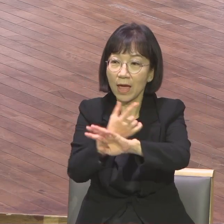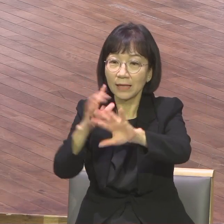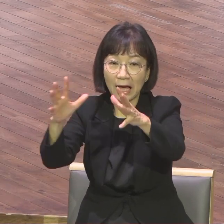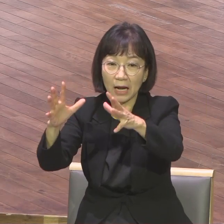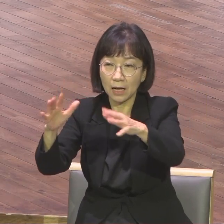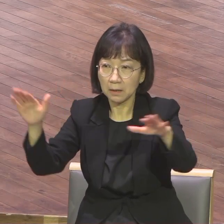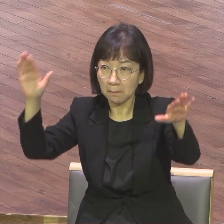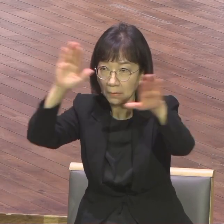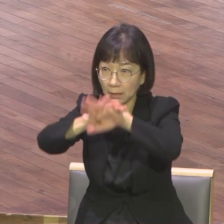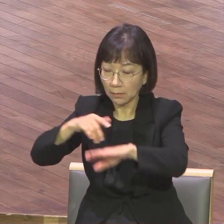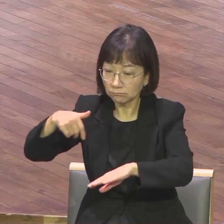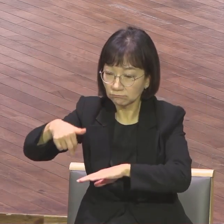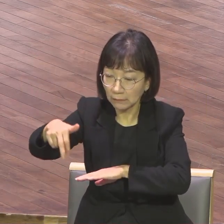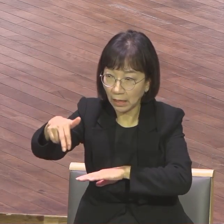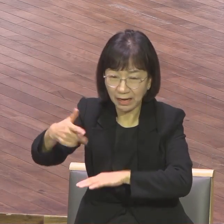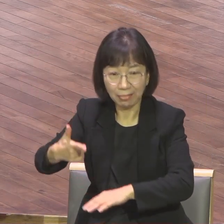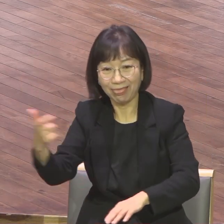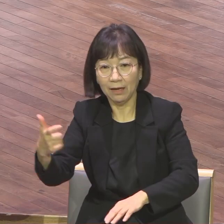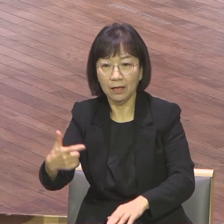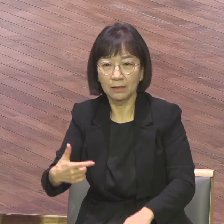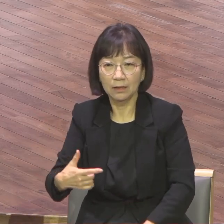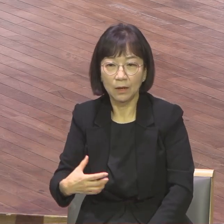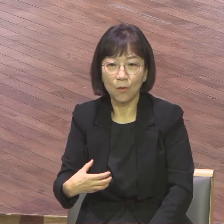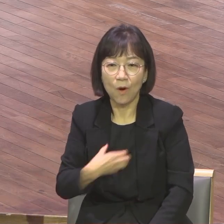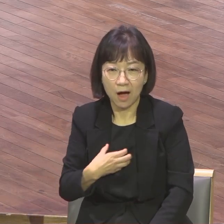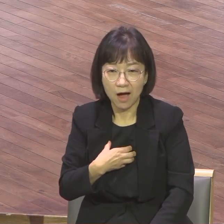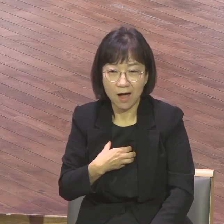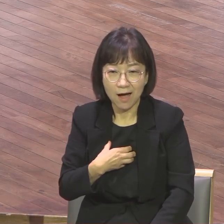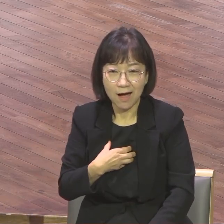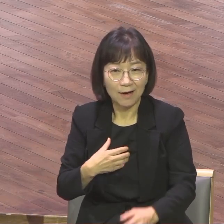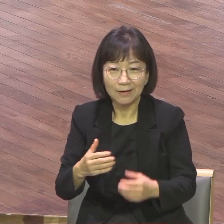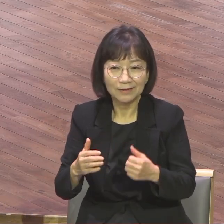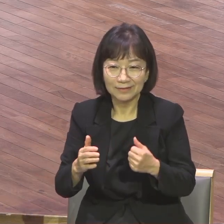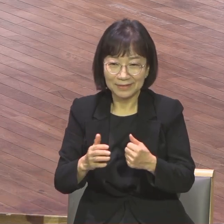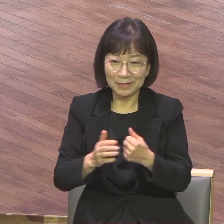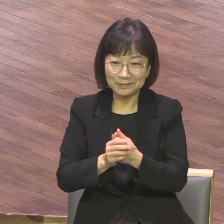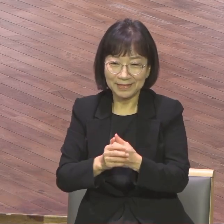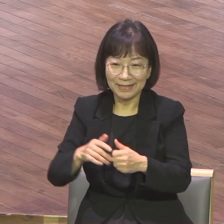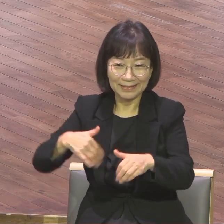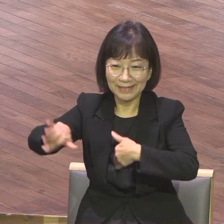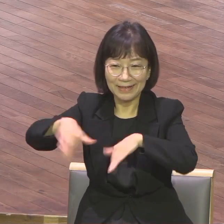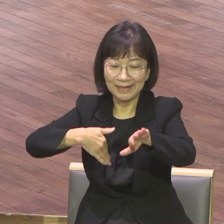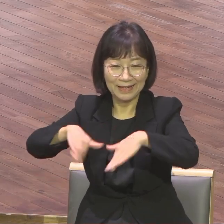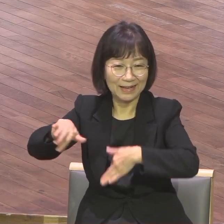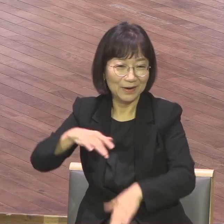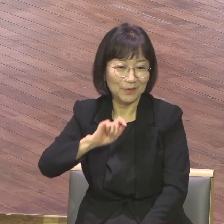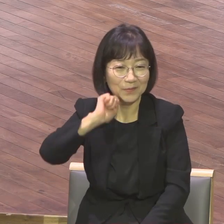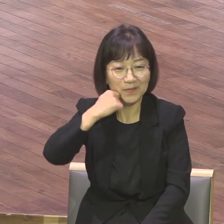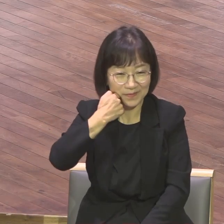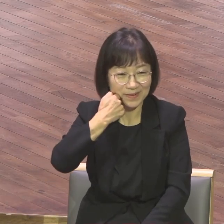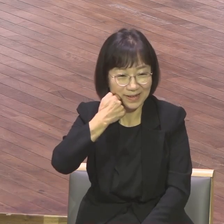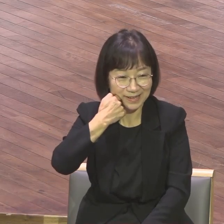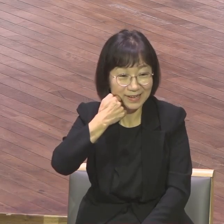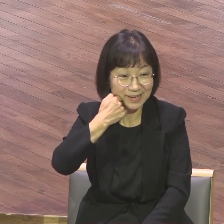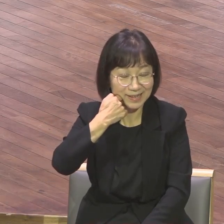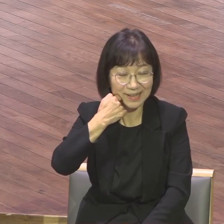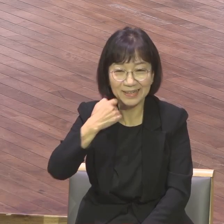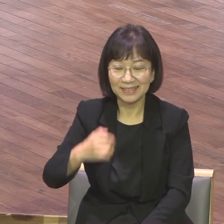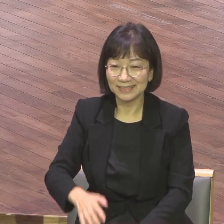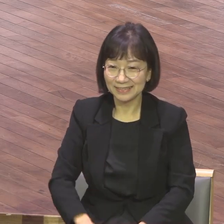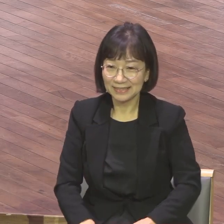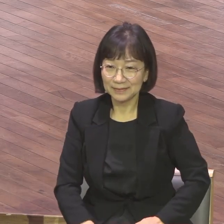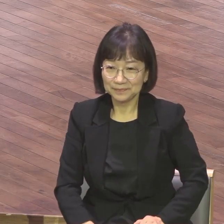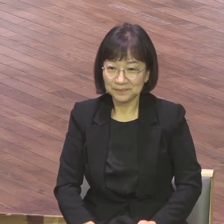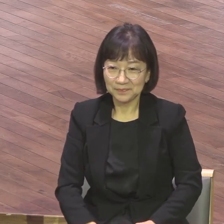당해요. 그 정도로 지구촌이 그렇습니다. 그리고 다 살기 힘들어요. 무슨 237 나라 5천 종족 무슨